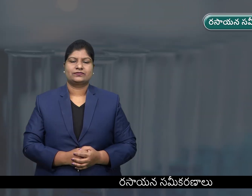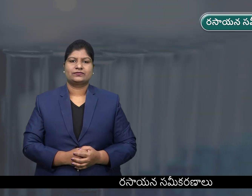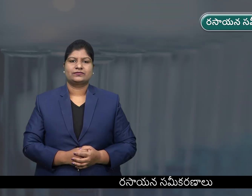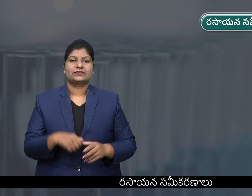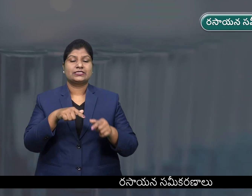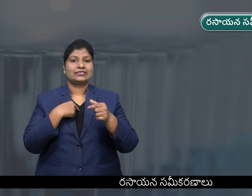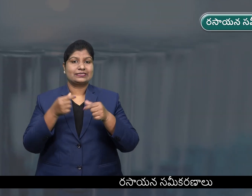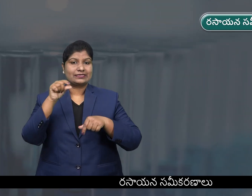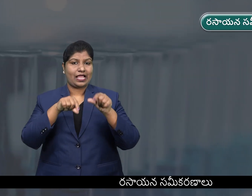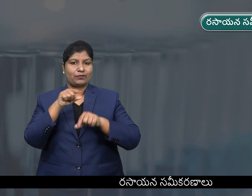రసాయన సమీకరణాలు.